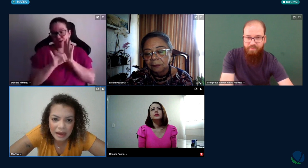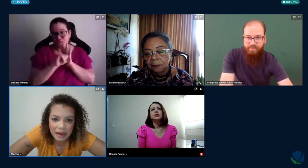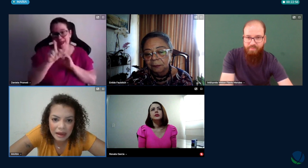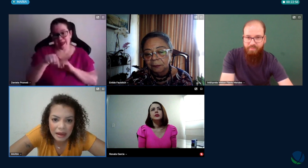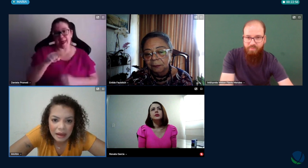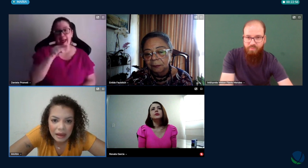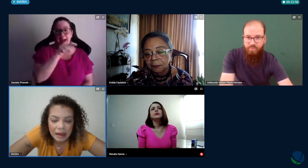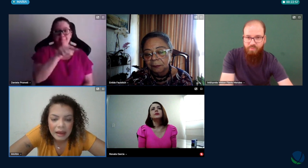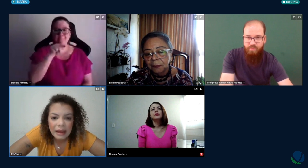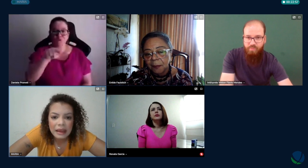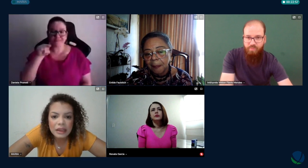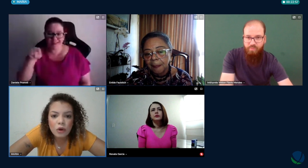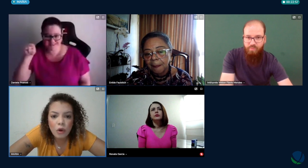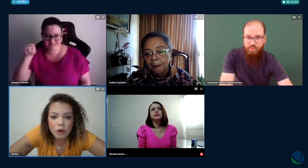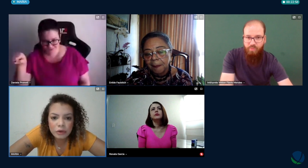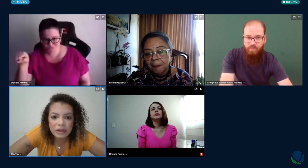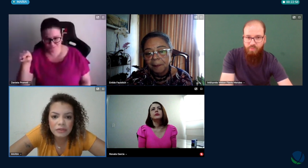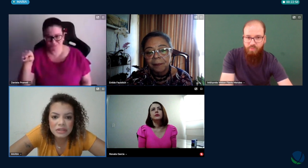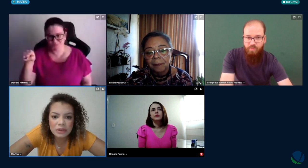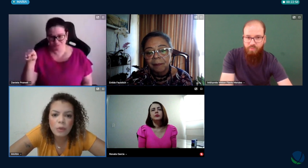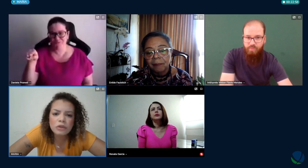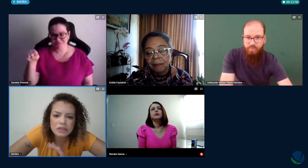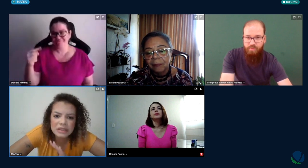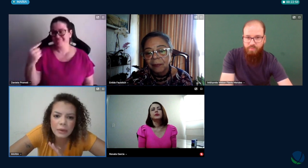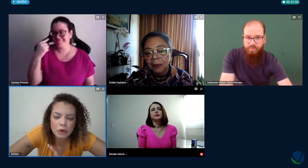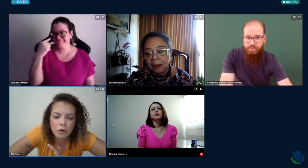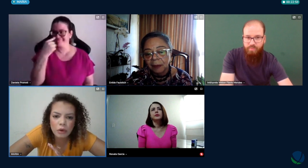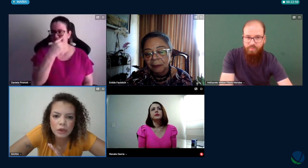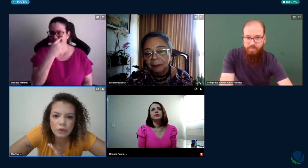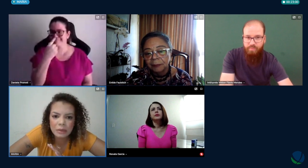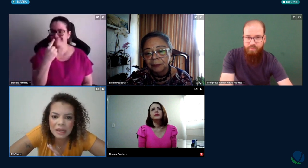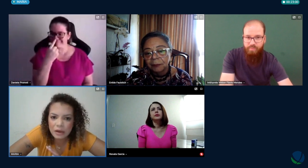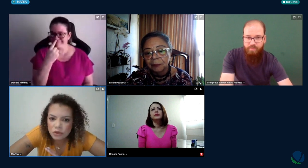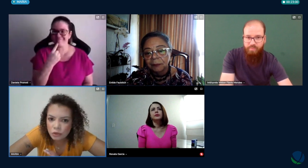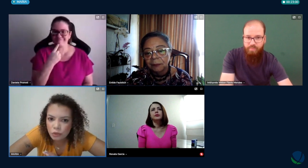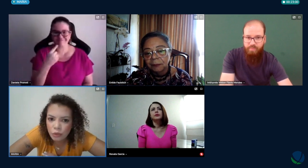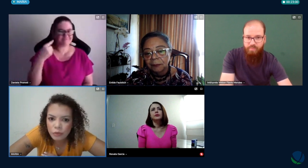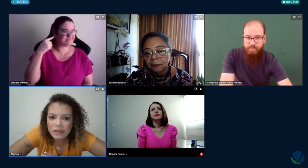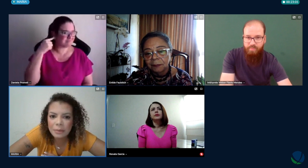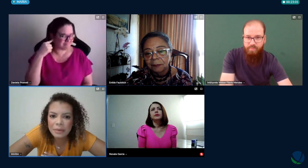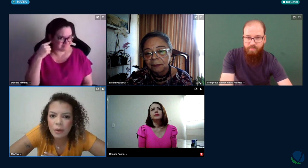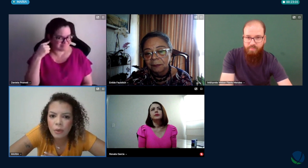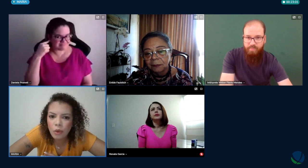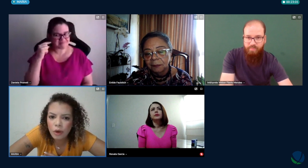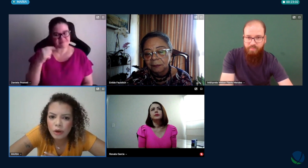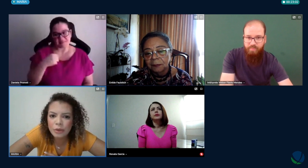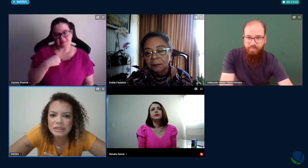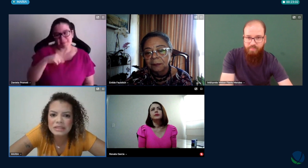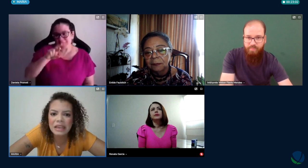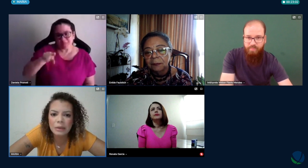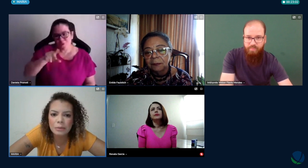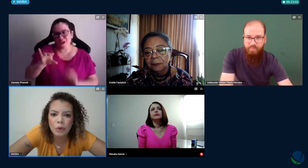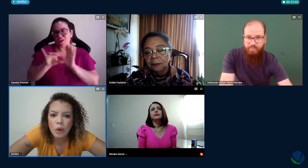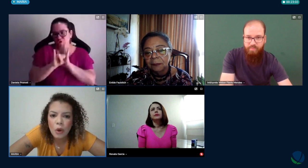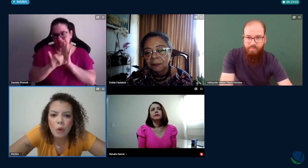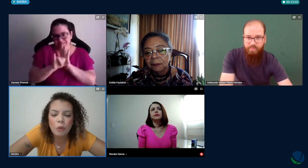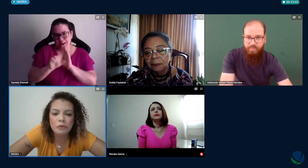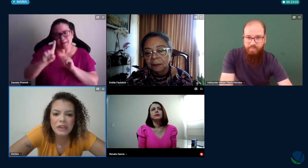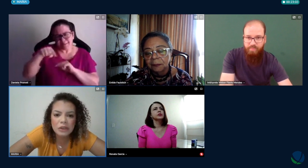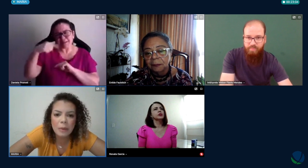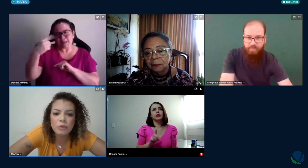o sinal para icônico que você. Um outro sinal icônico que me causou dúvida para olho, por